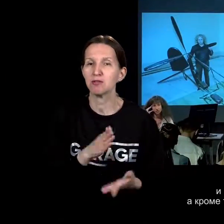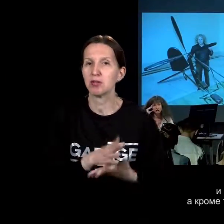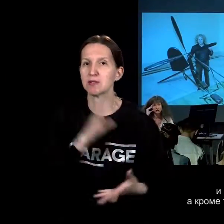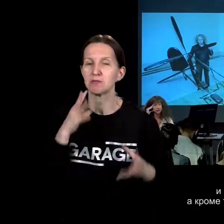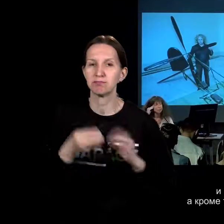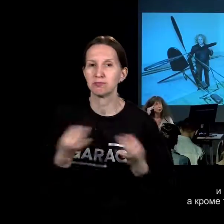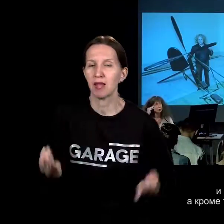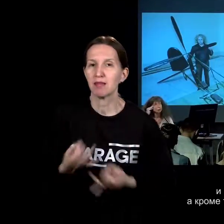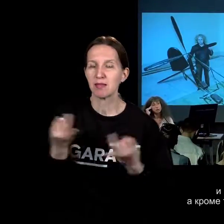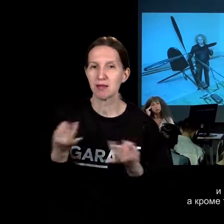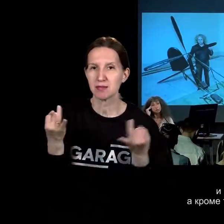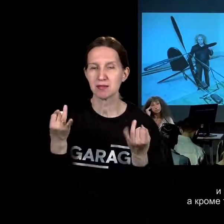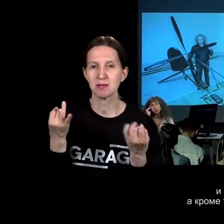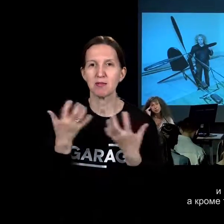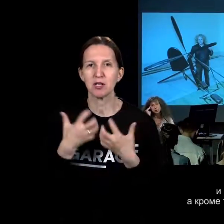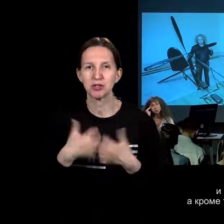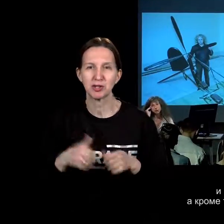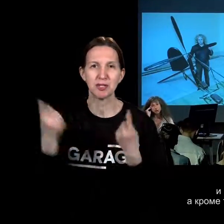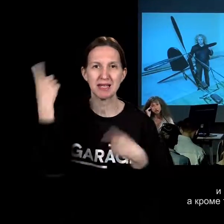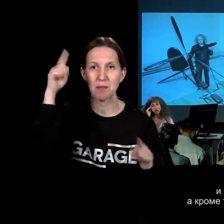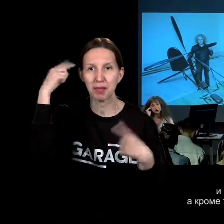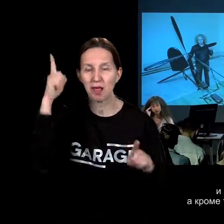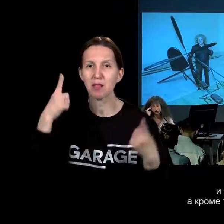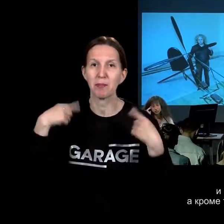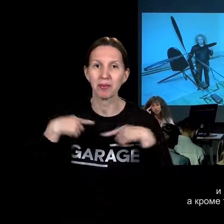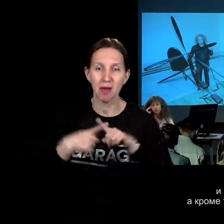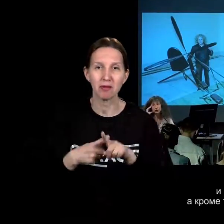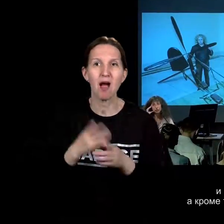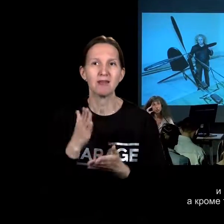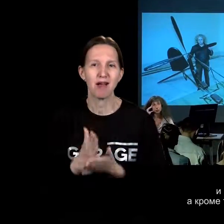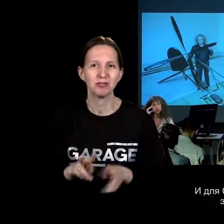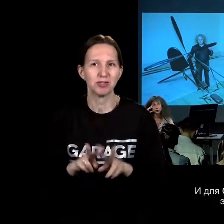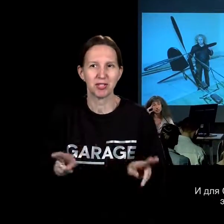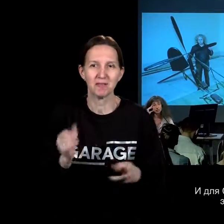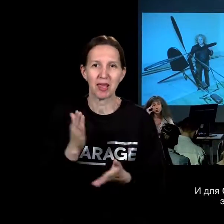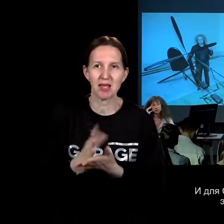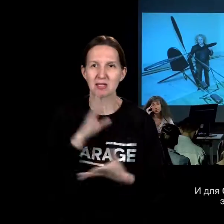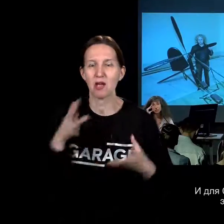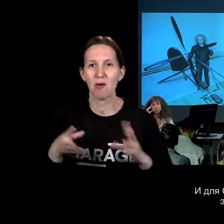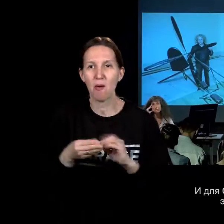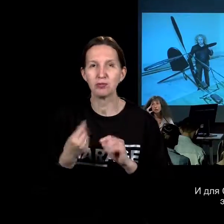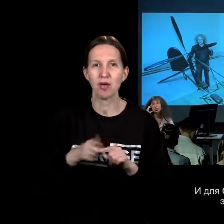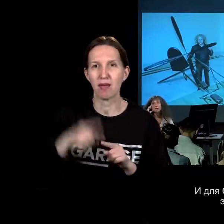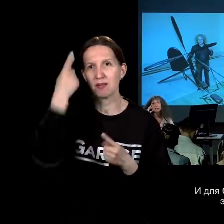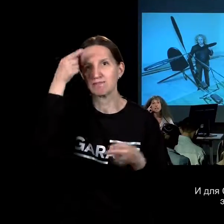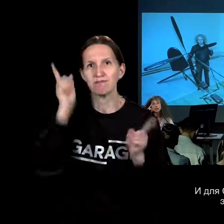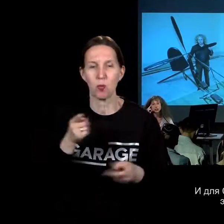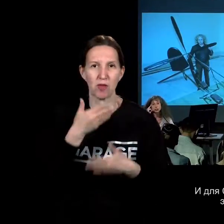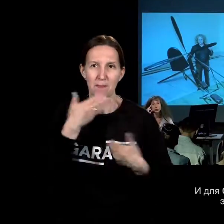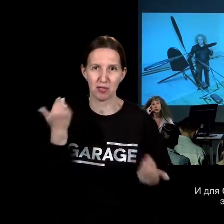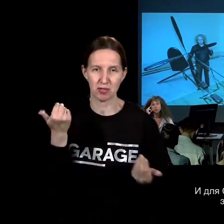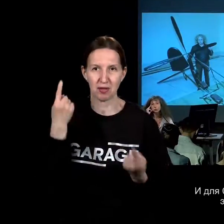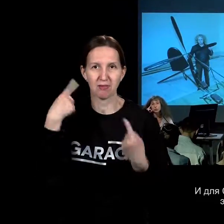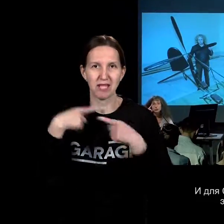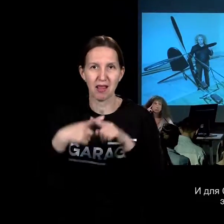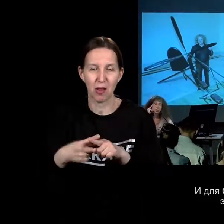к технике, но и некое утопическое измерение этой технологии, что и для Сарацена, и для Пономаренко технология –